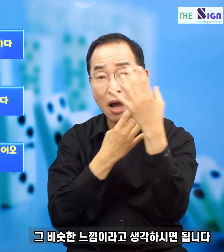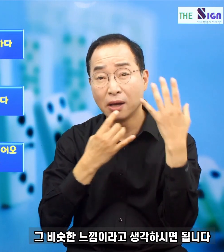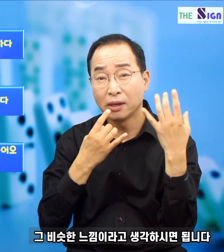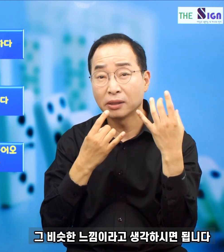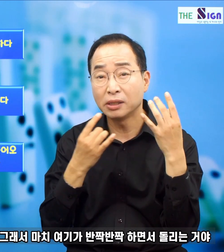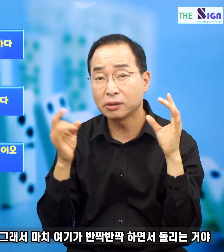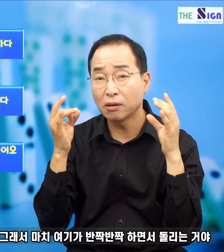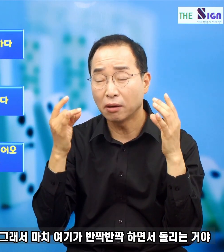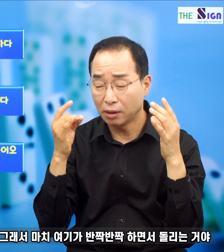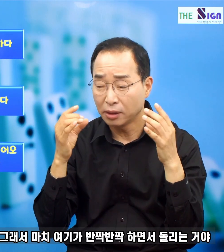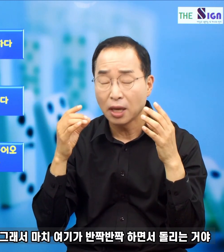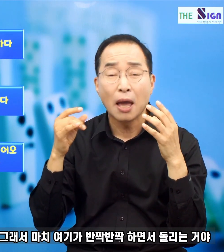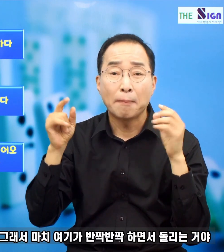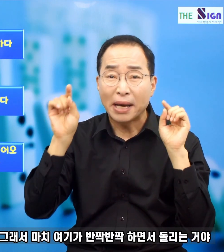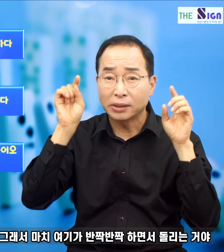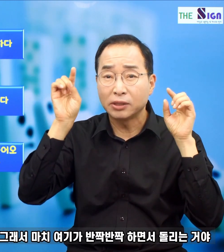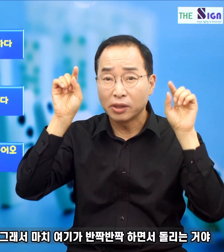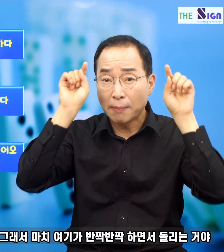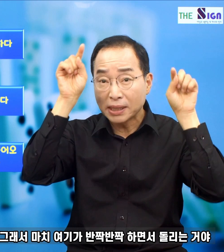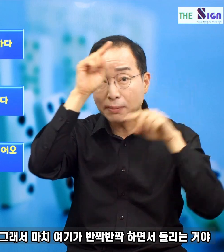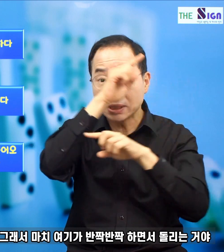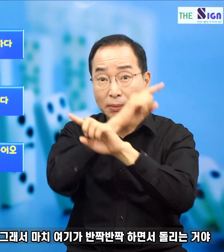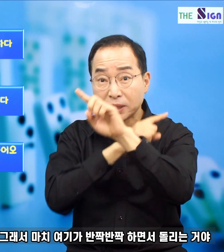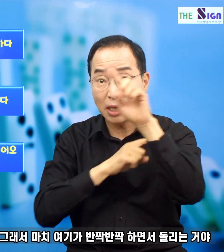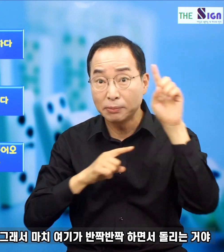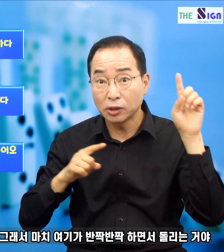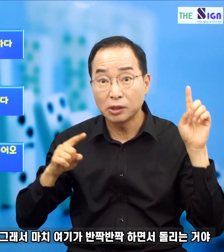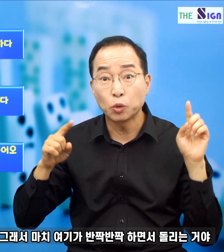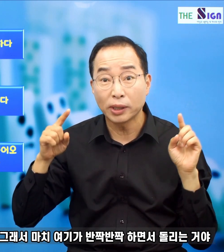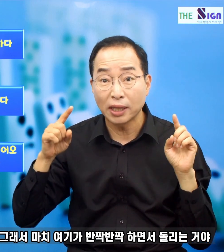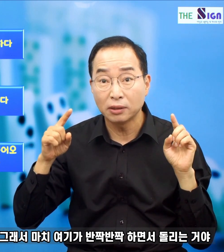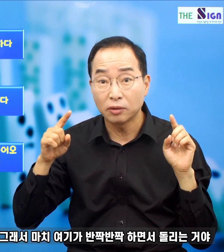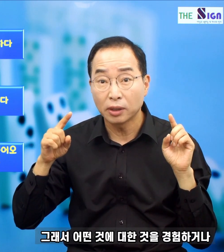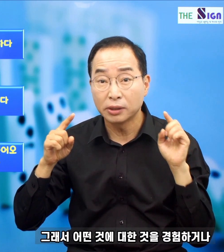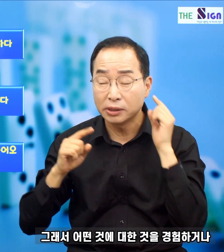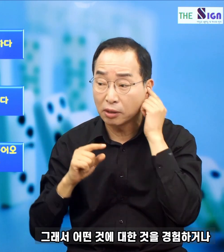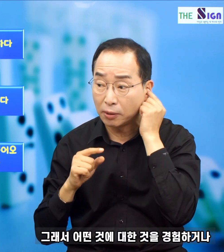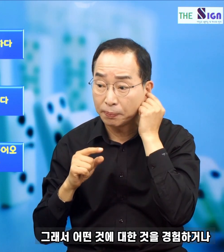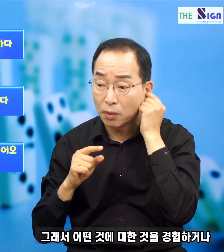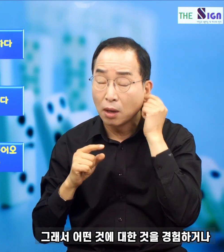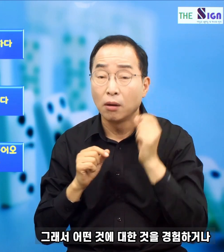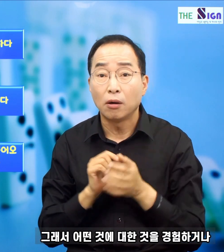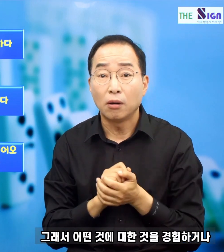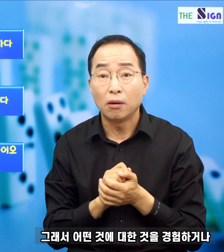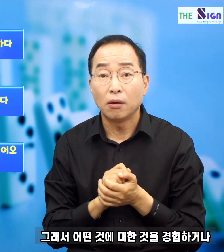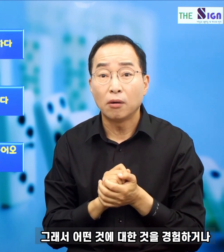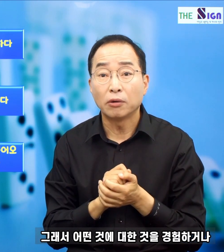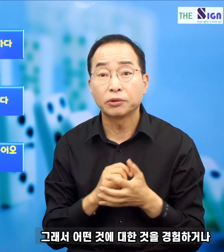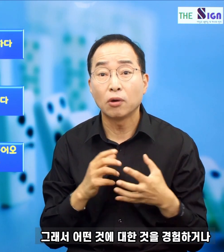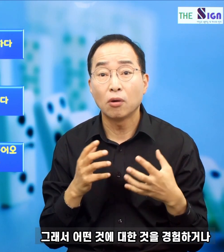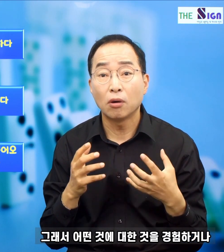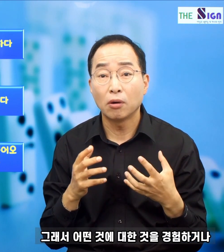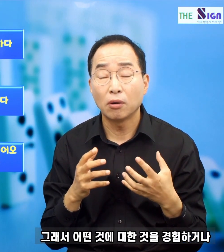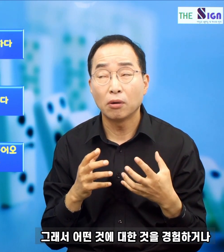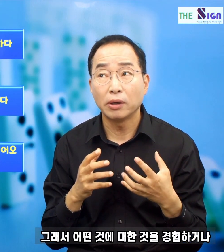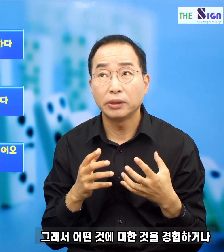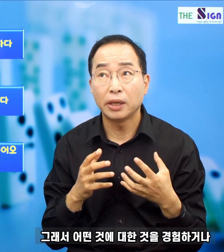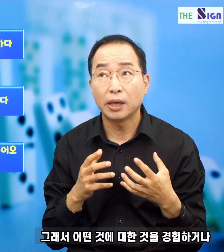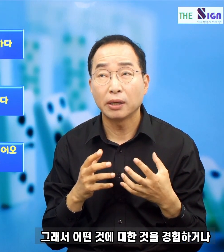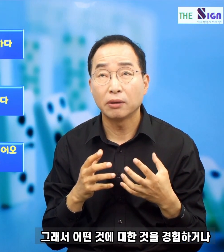그래서 마치 여기가 바짝바짝바짝 하면서 이게 돌아다니는 거야. 그래서 어떤 거에 대한